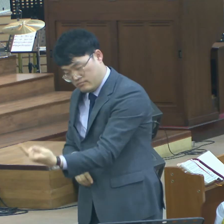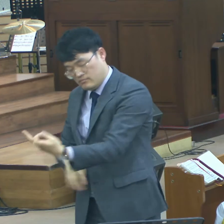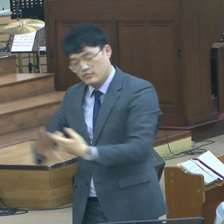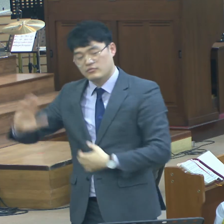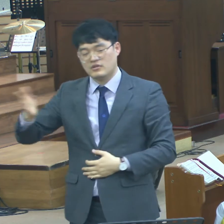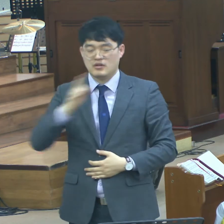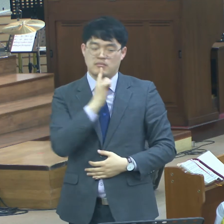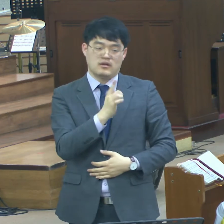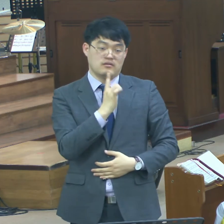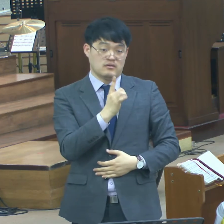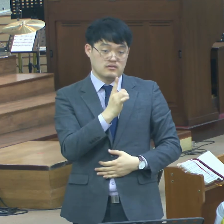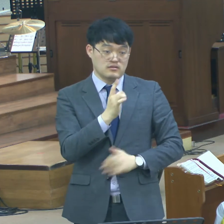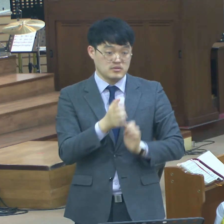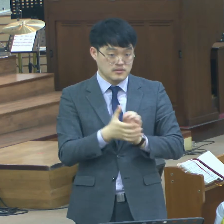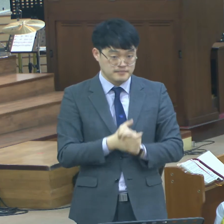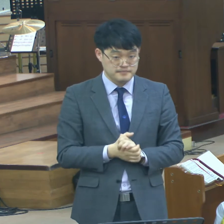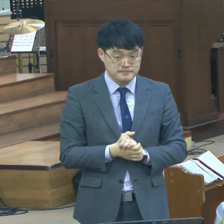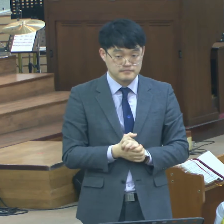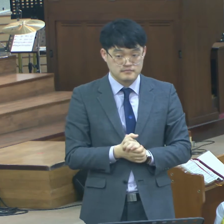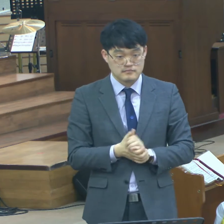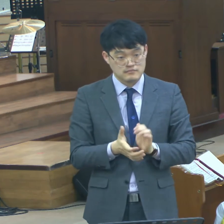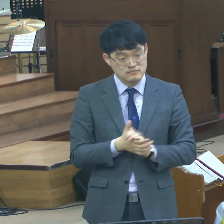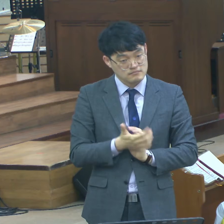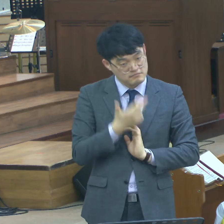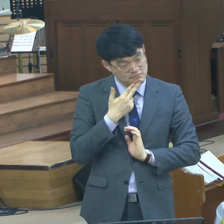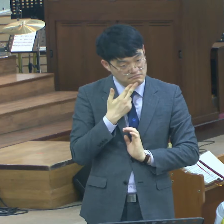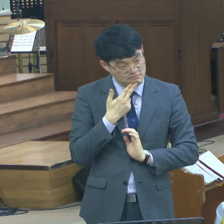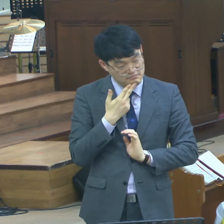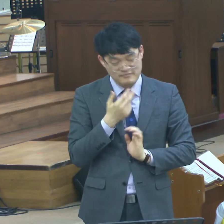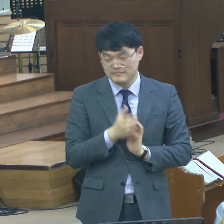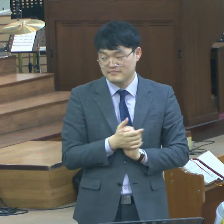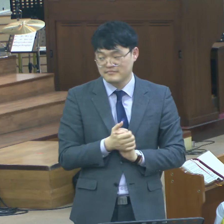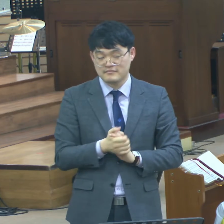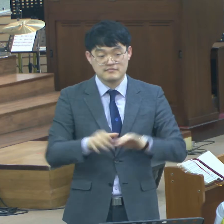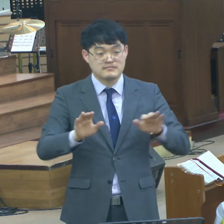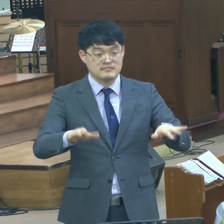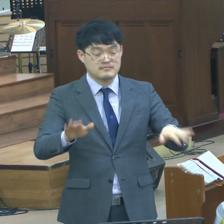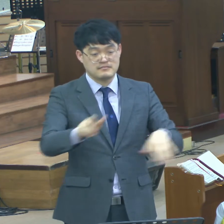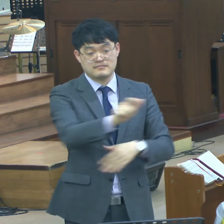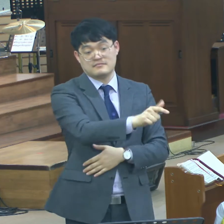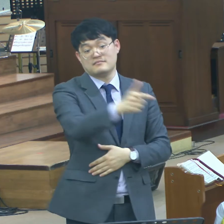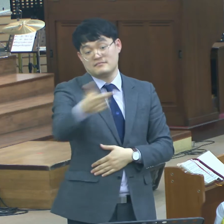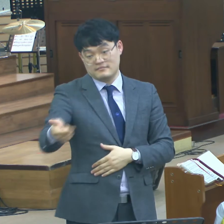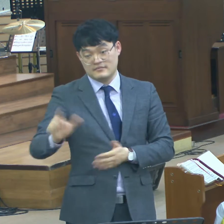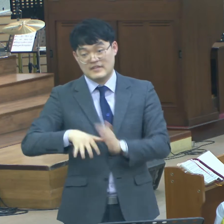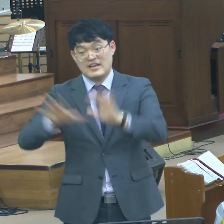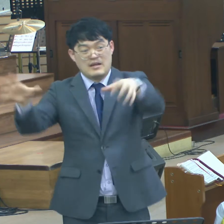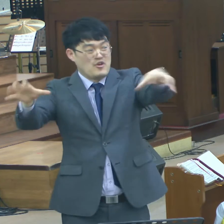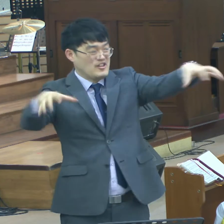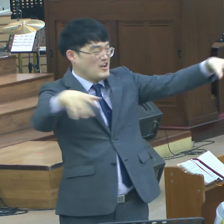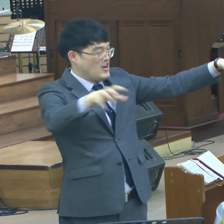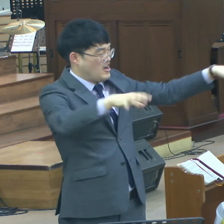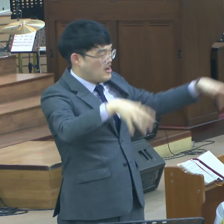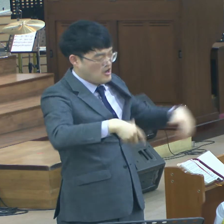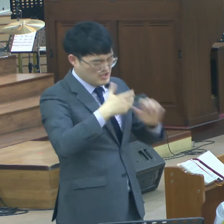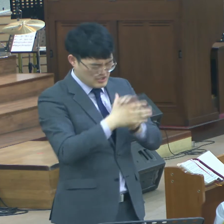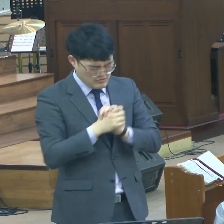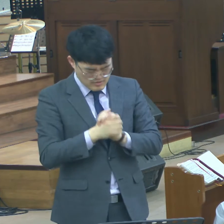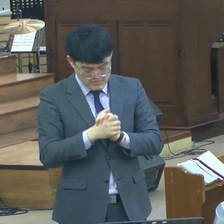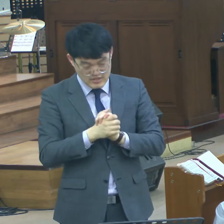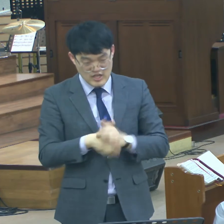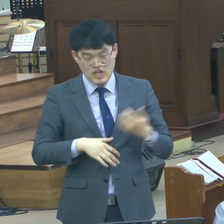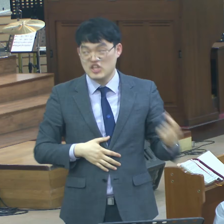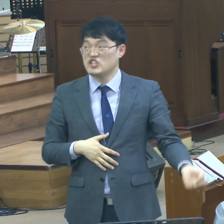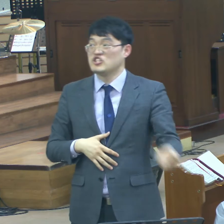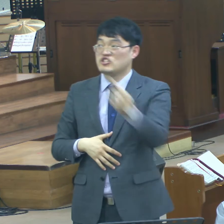아멘? 왜 아멘 안 하시죠? 자, 오늘 우리 저녁에 다 모여서 기도합시다. 북악산이 내일